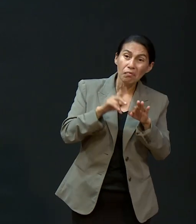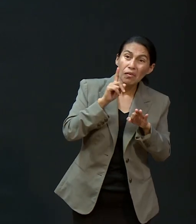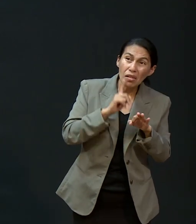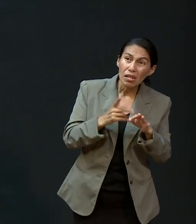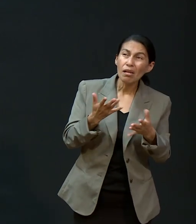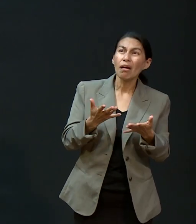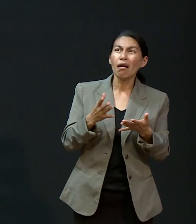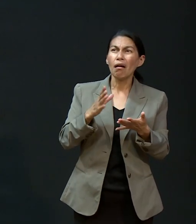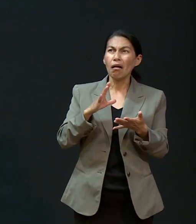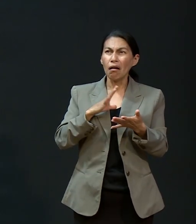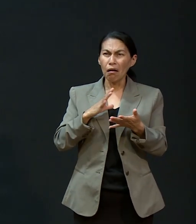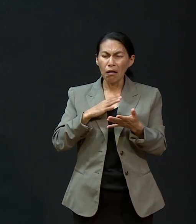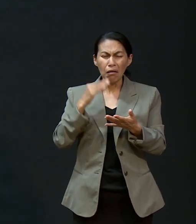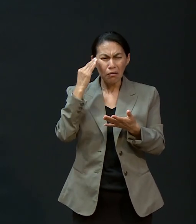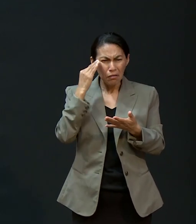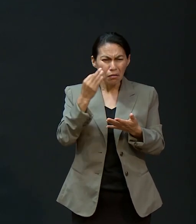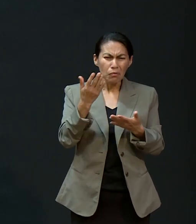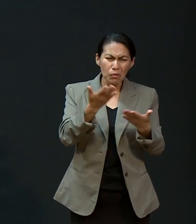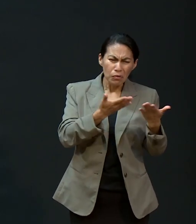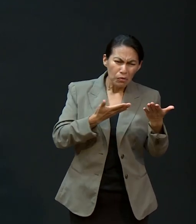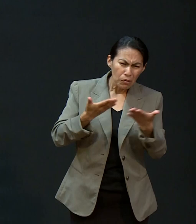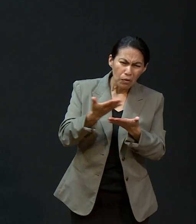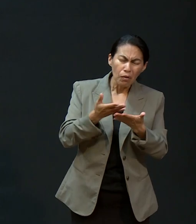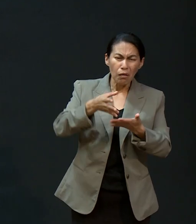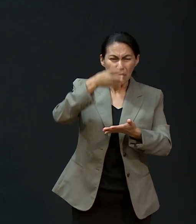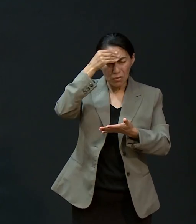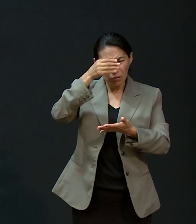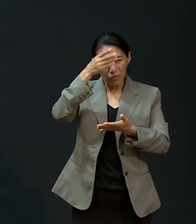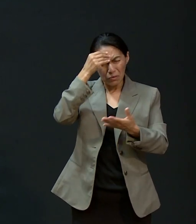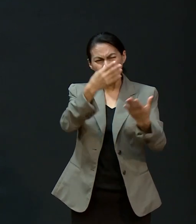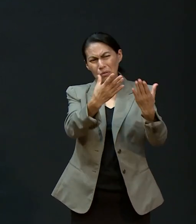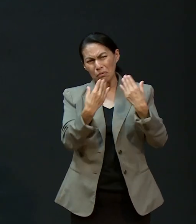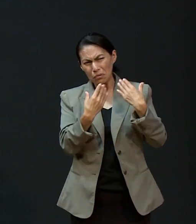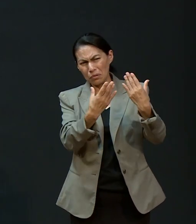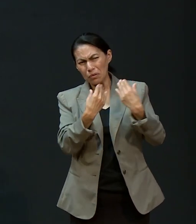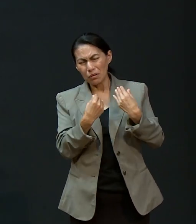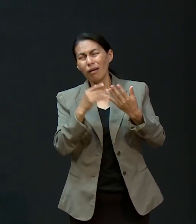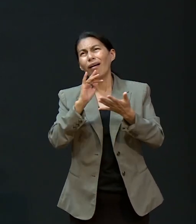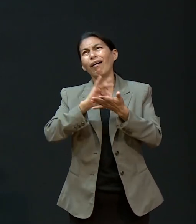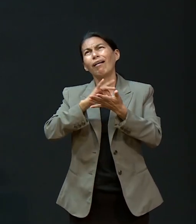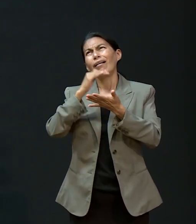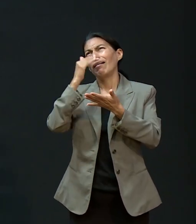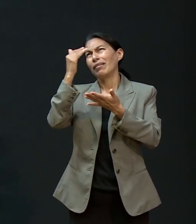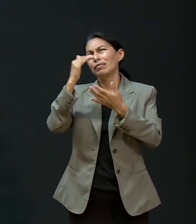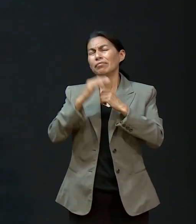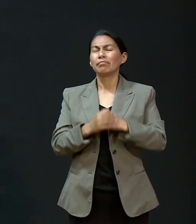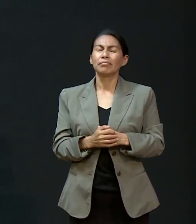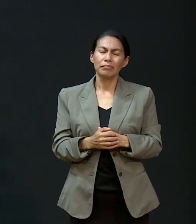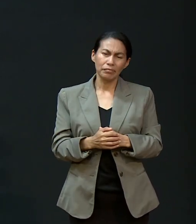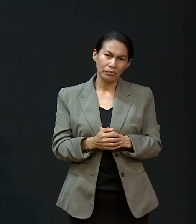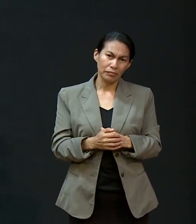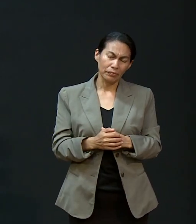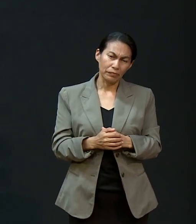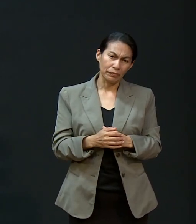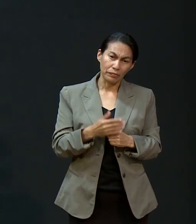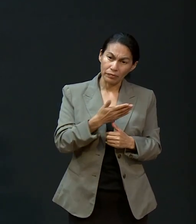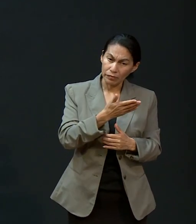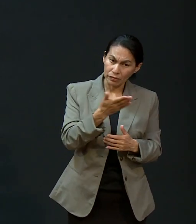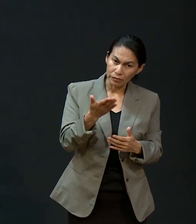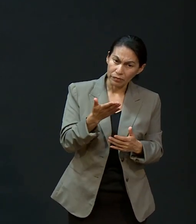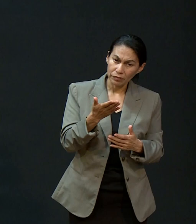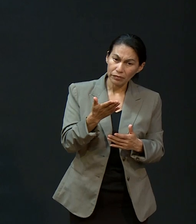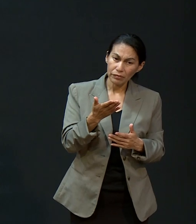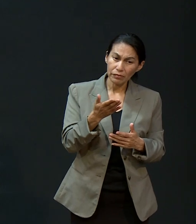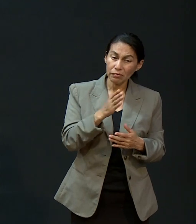se me dio con mi tía, con mis seres queridos. Agradecida con los aprendizajes que ella me dejó. Agradecida con